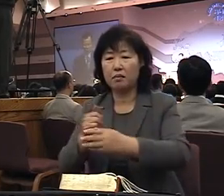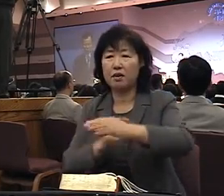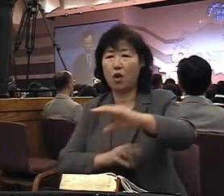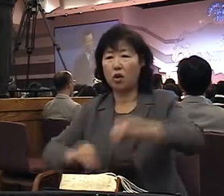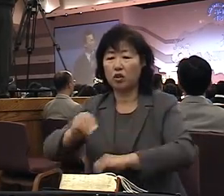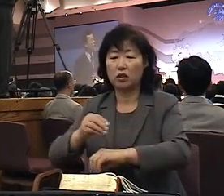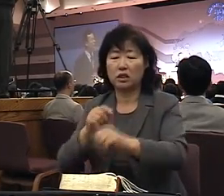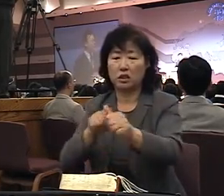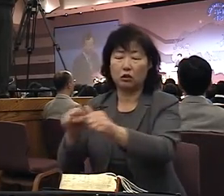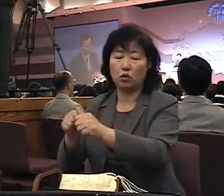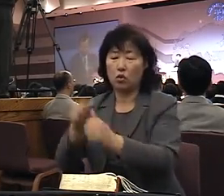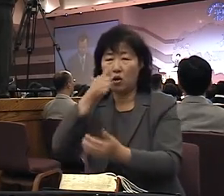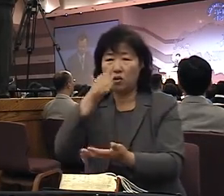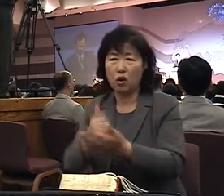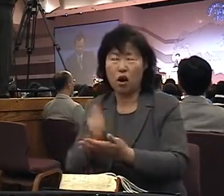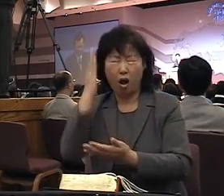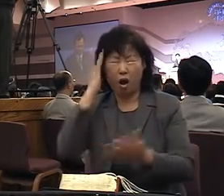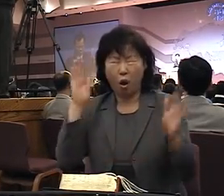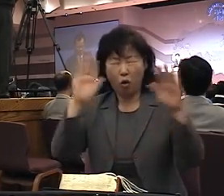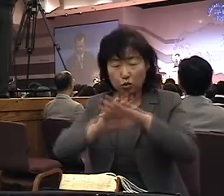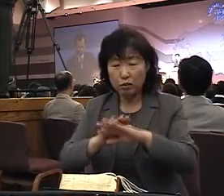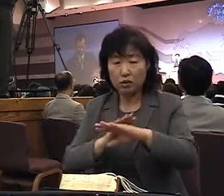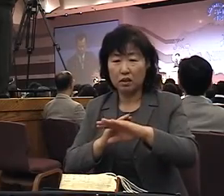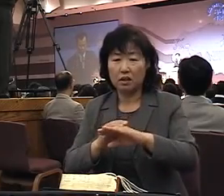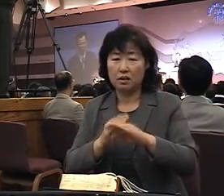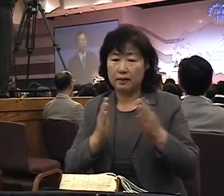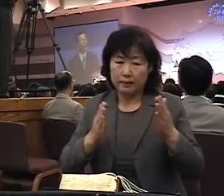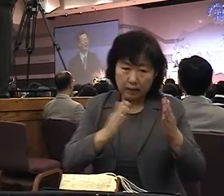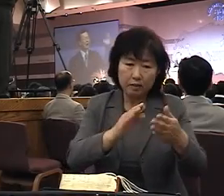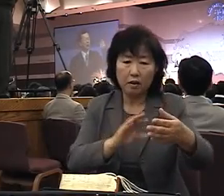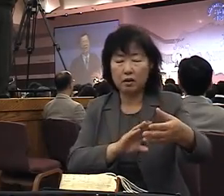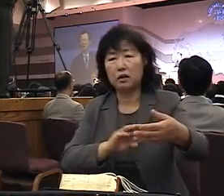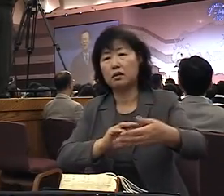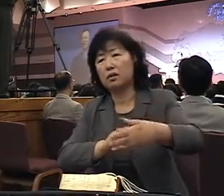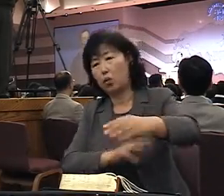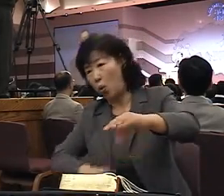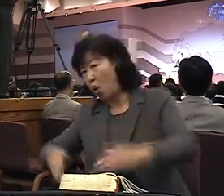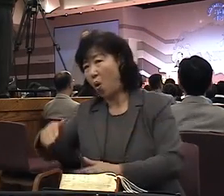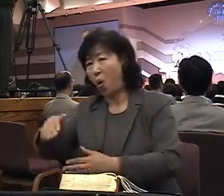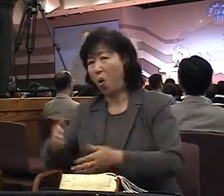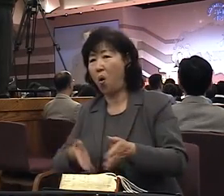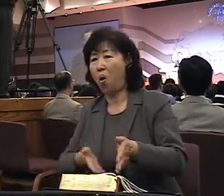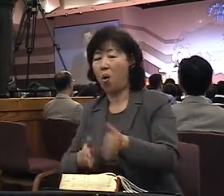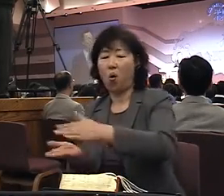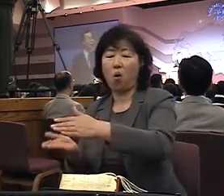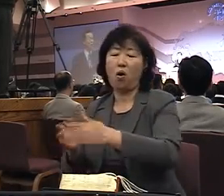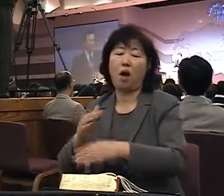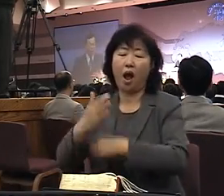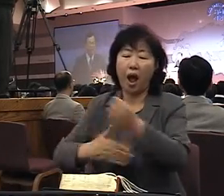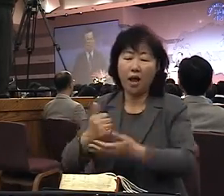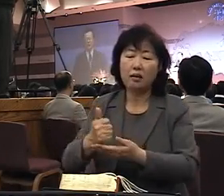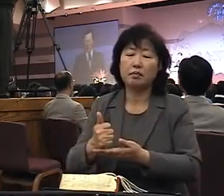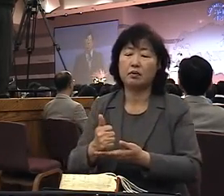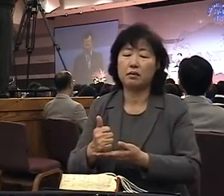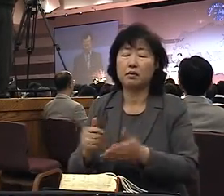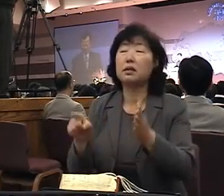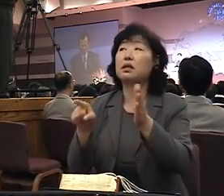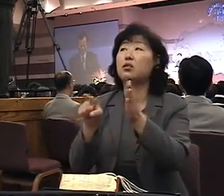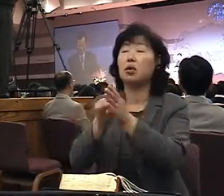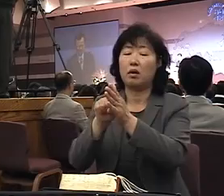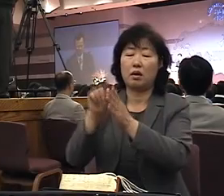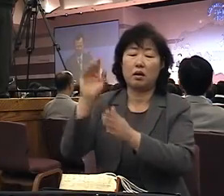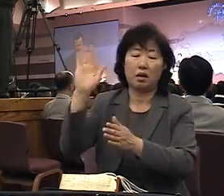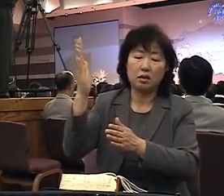죄와 어둠과 비극의 사이클을 돌려서 구원과 소망과 회복의 새 사이클을 일으키시는 하나님이 되심을 믿으시기를